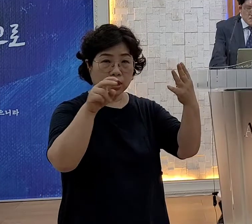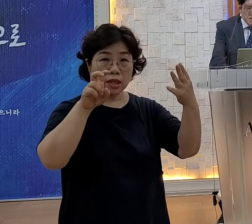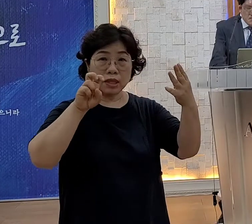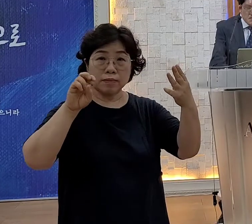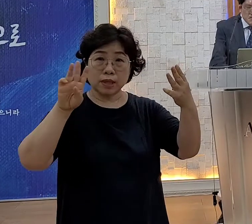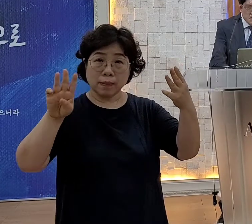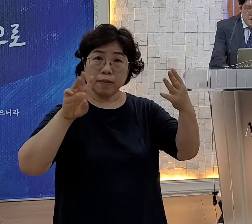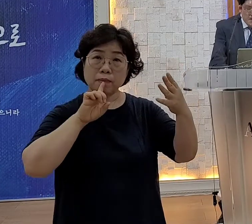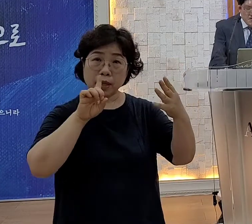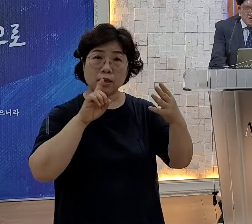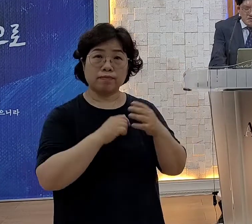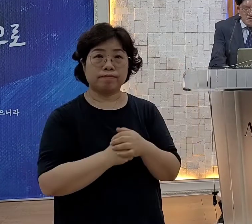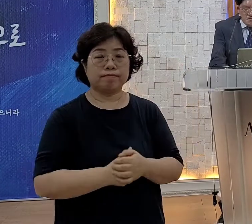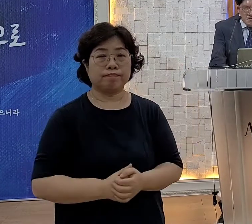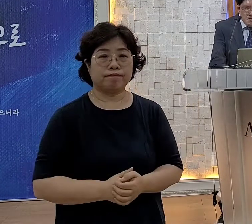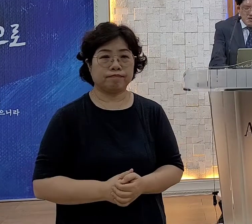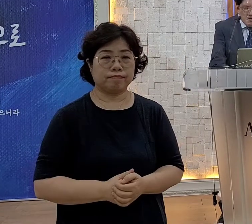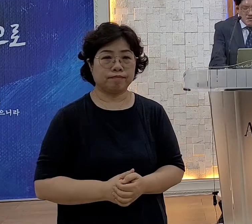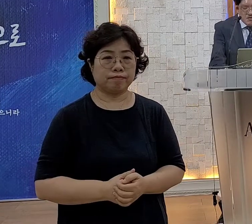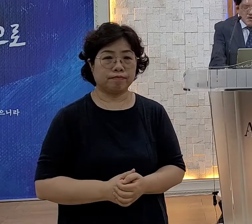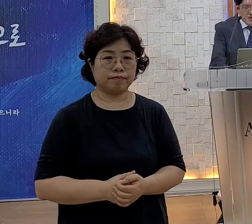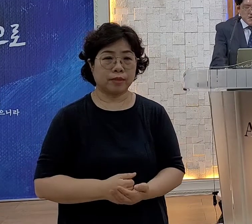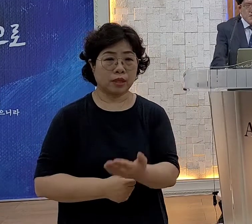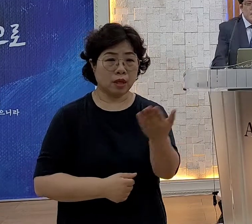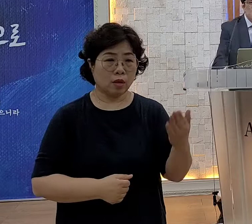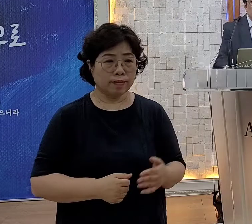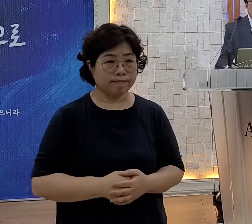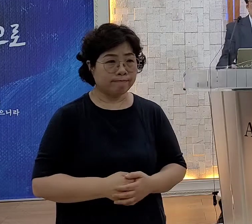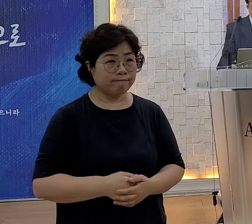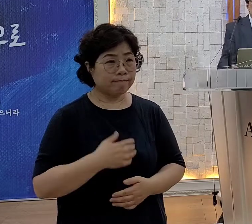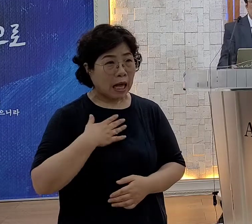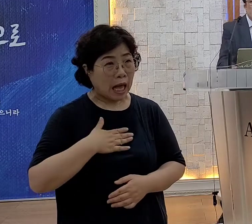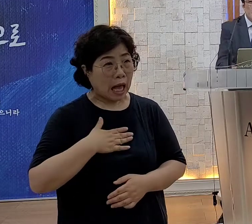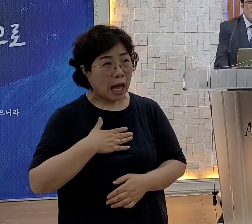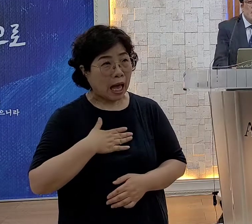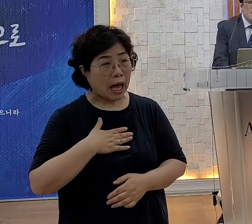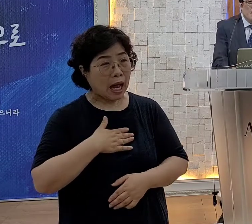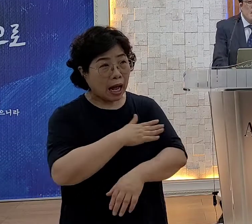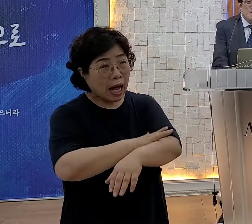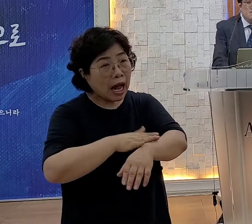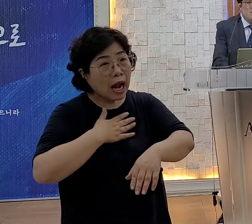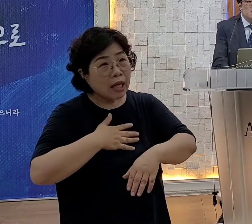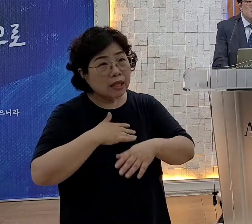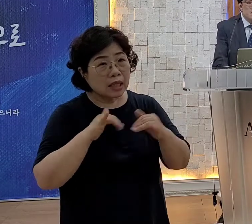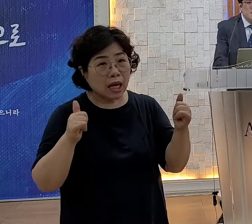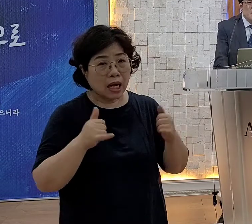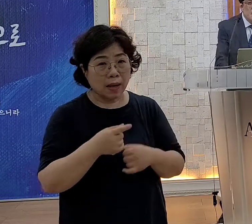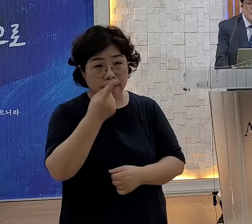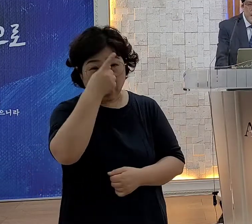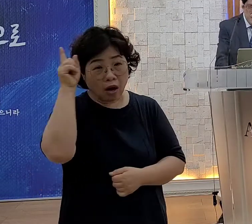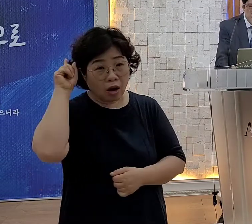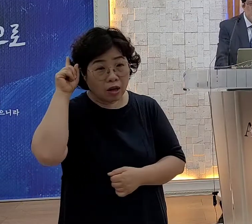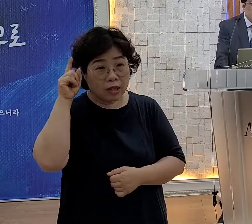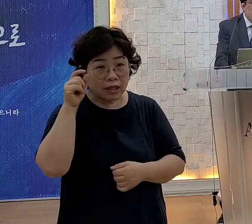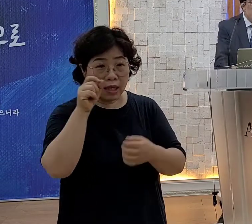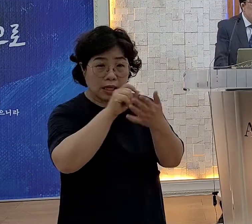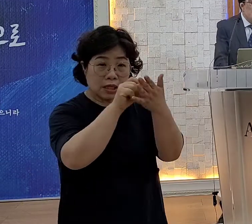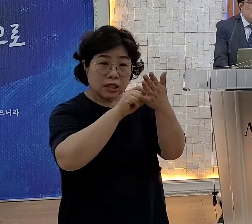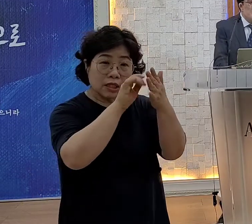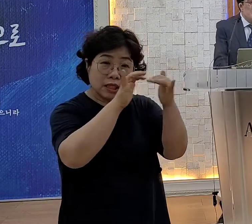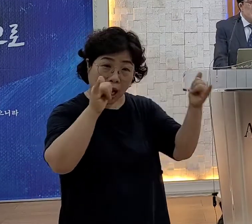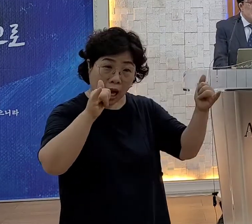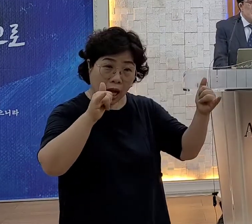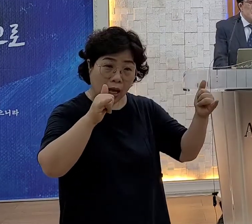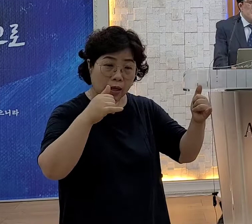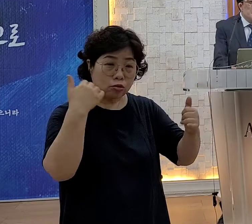자, 여러분 잘 아시는 러시아의 유명한 작가 톨스토이를 아실 것입니다.